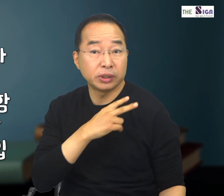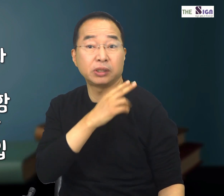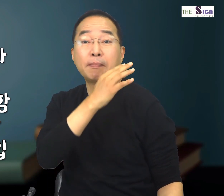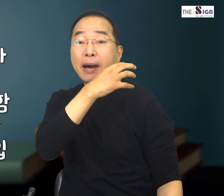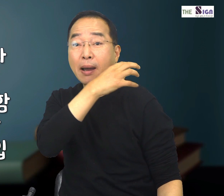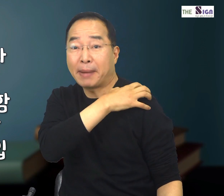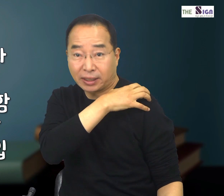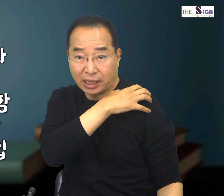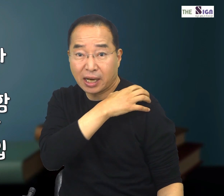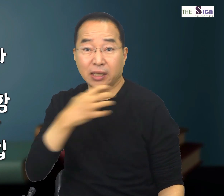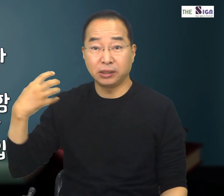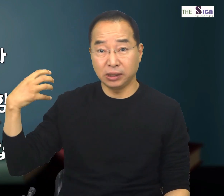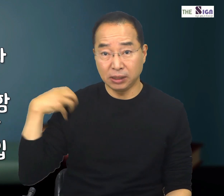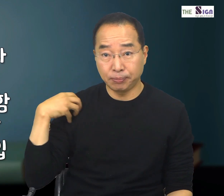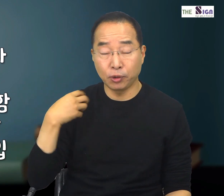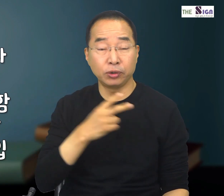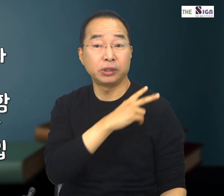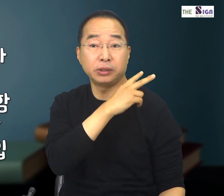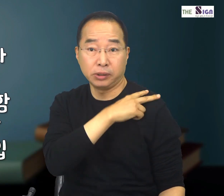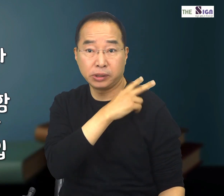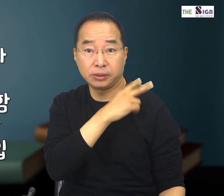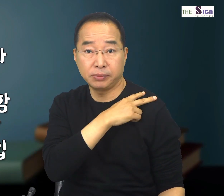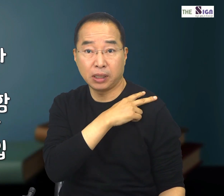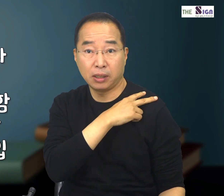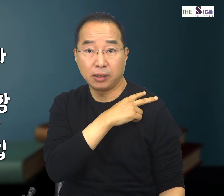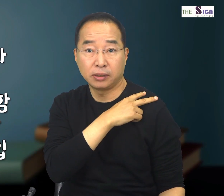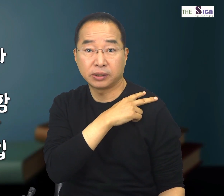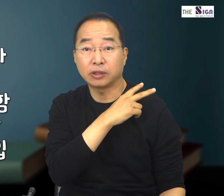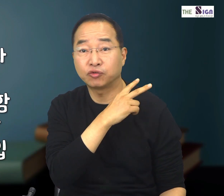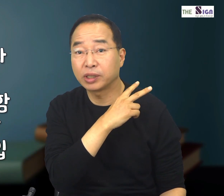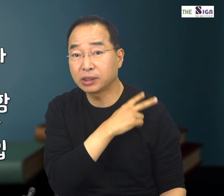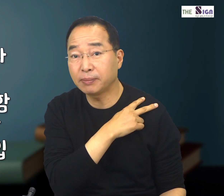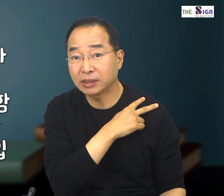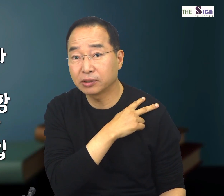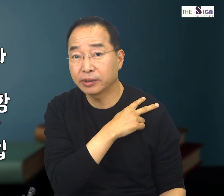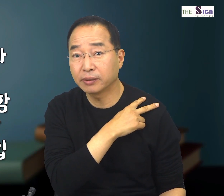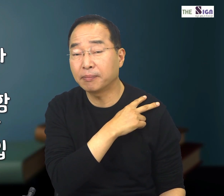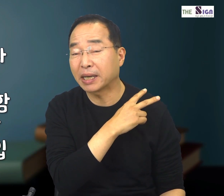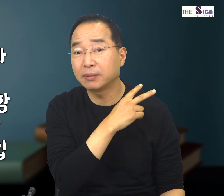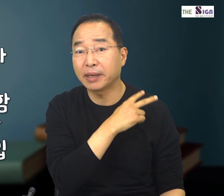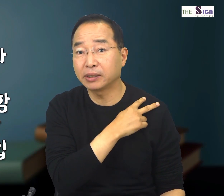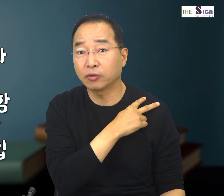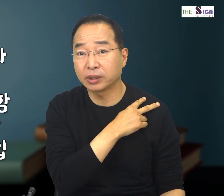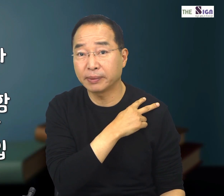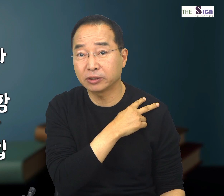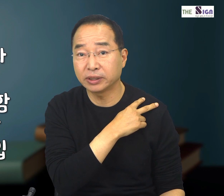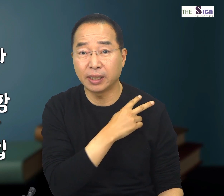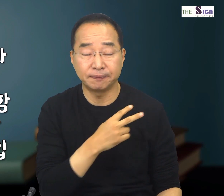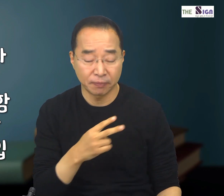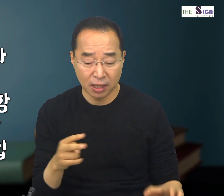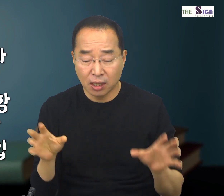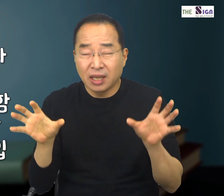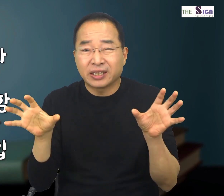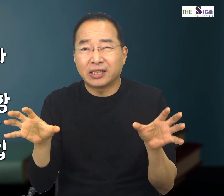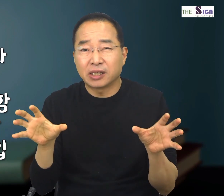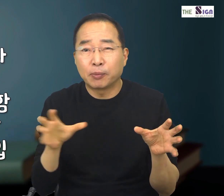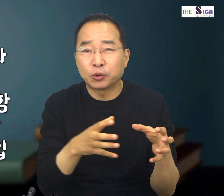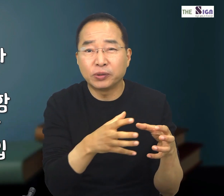이건 맞다라는 이 표현을 이렇게 씁니다. 자, 두 가지를 맡은 거예요. 맡긴 맞는데 어떻게 맡았냐? 단체가 보통 이제